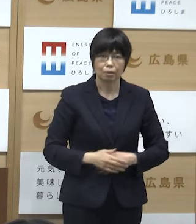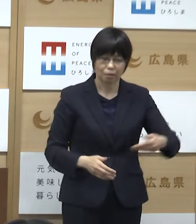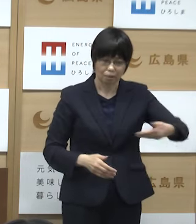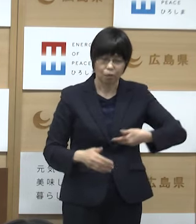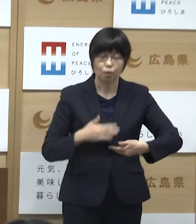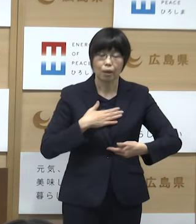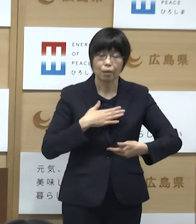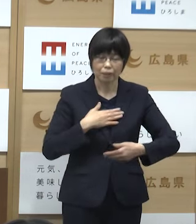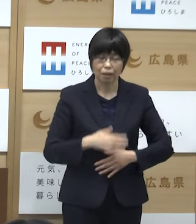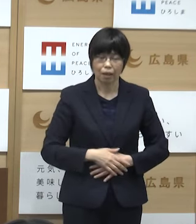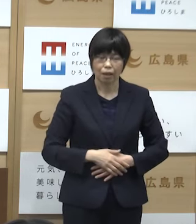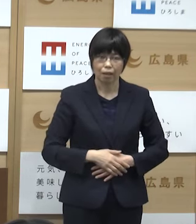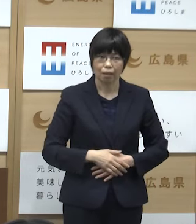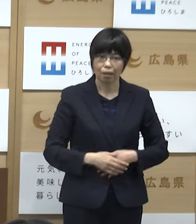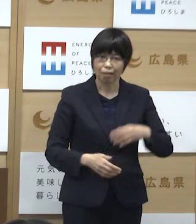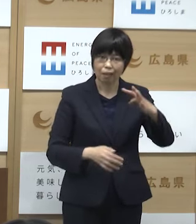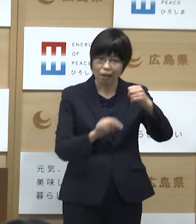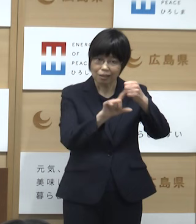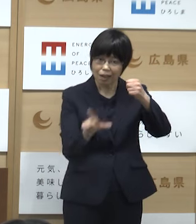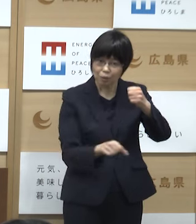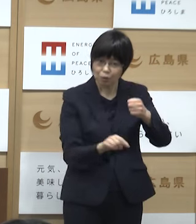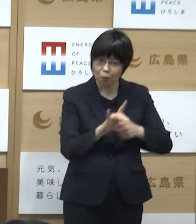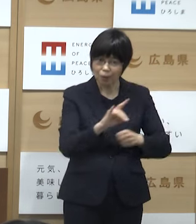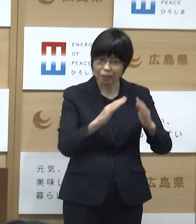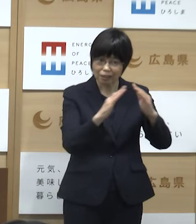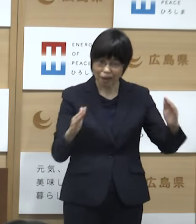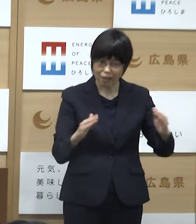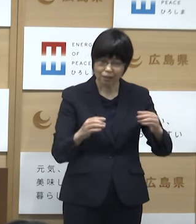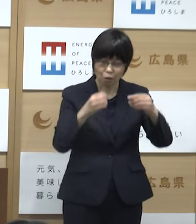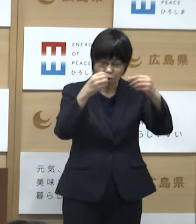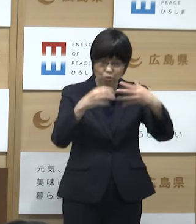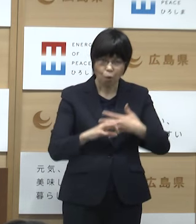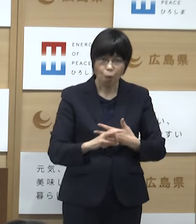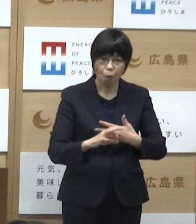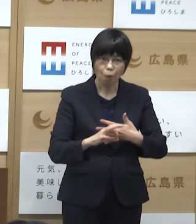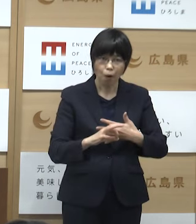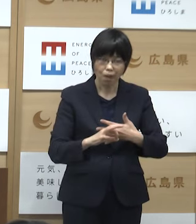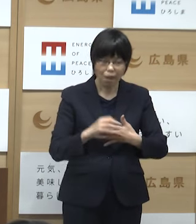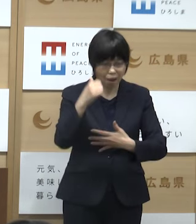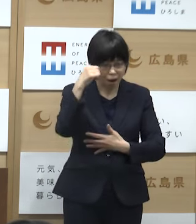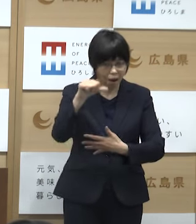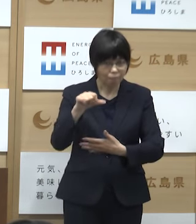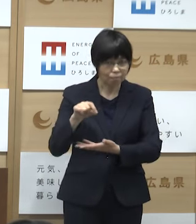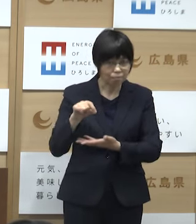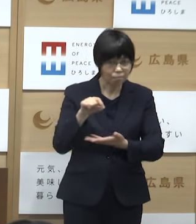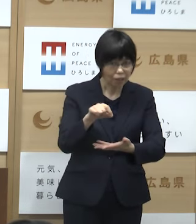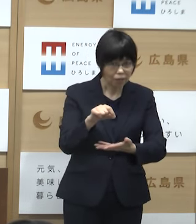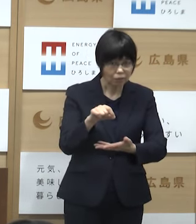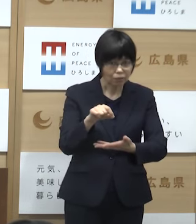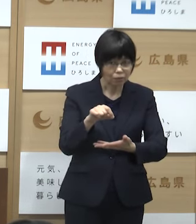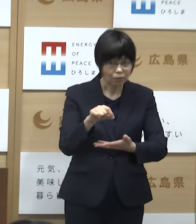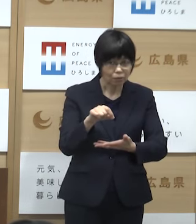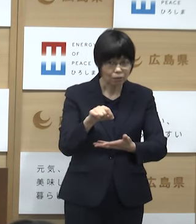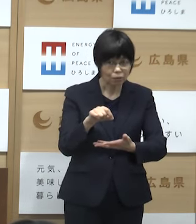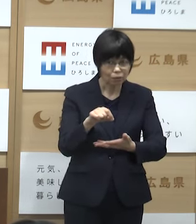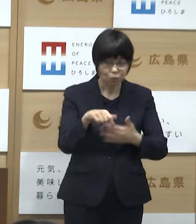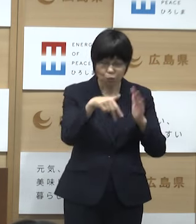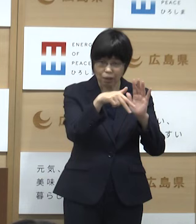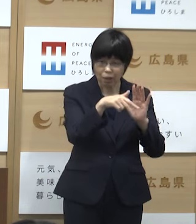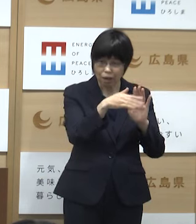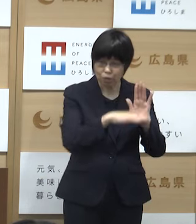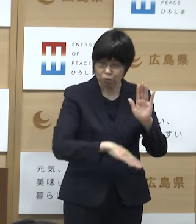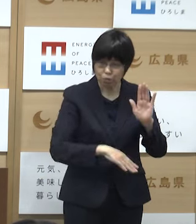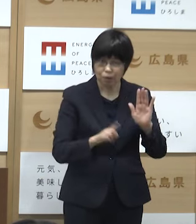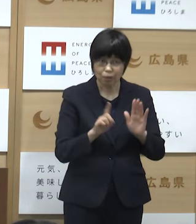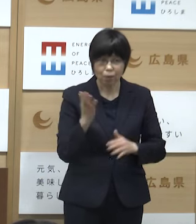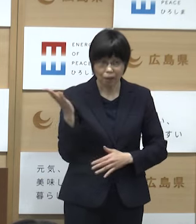なんか何月の議会までにこう条例案をみたいな、そのスケジュール感っていうのが固まりつつあるのかっていうのとか。 それはまだちょ